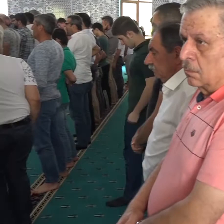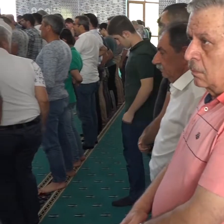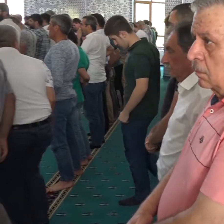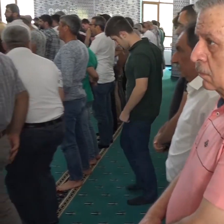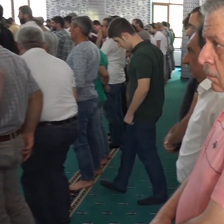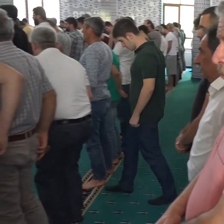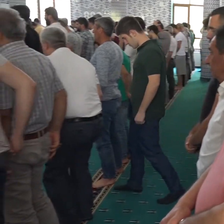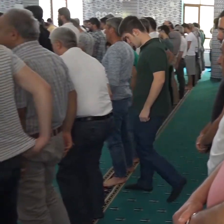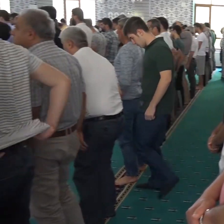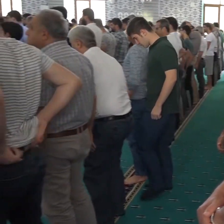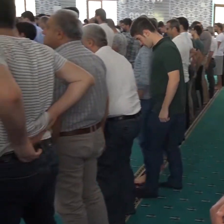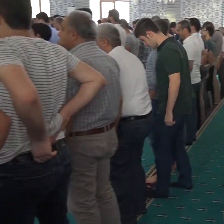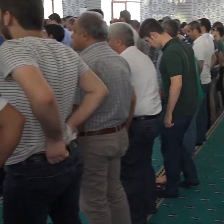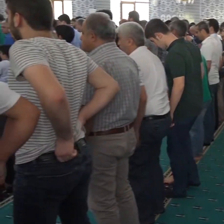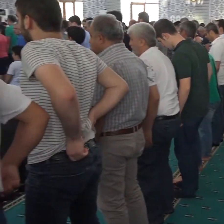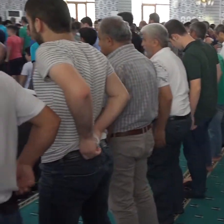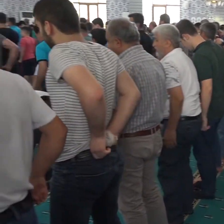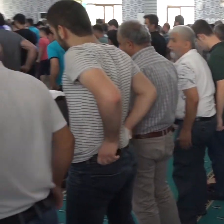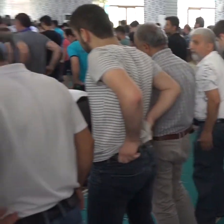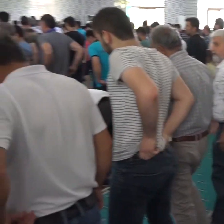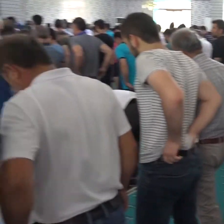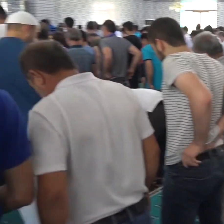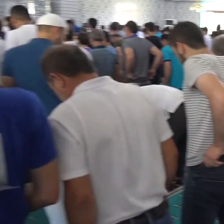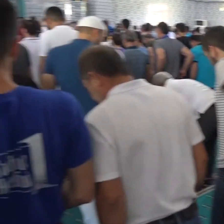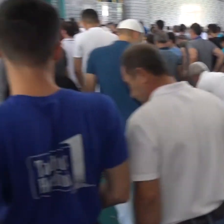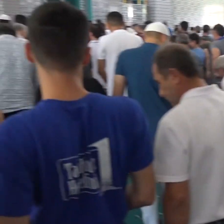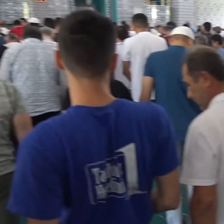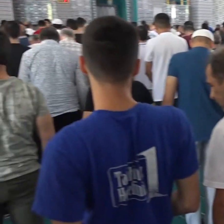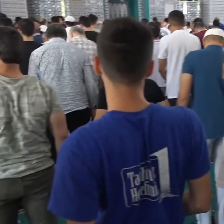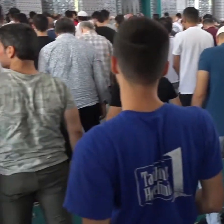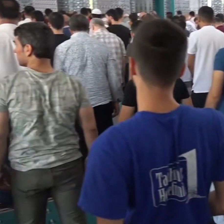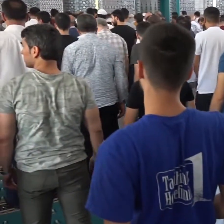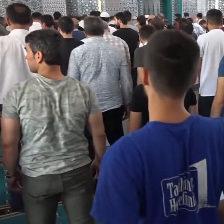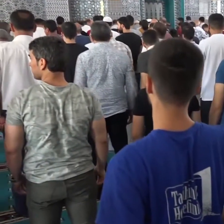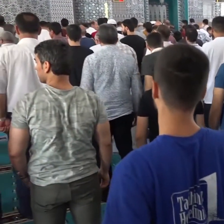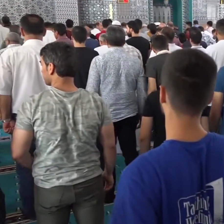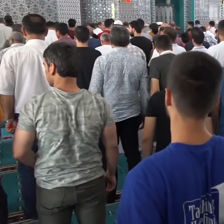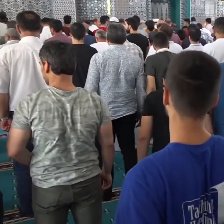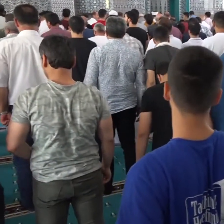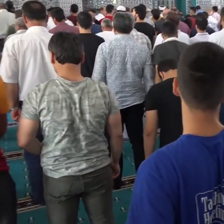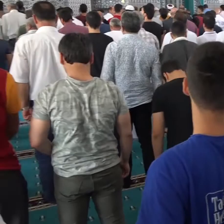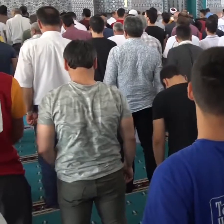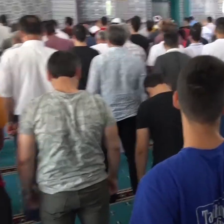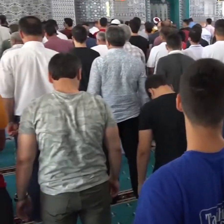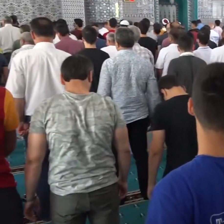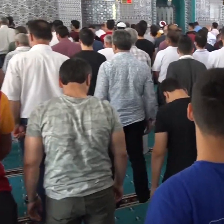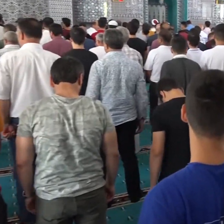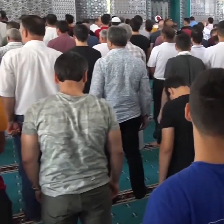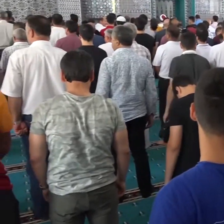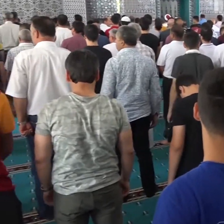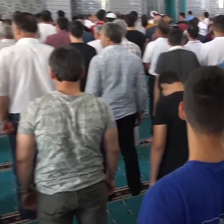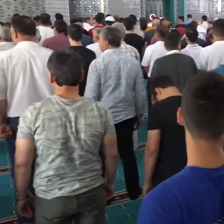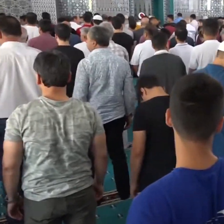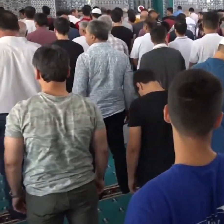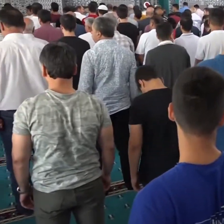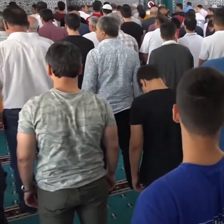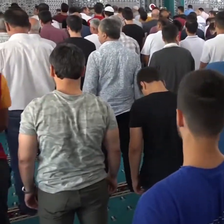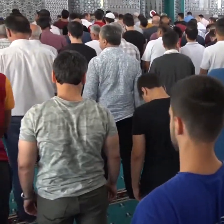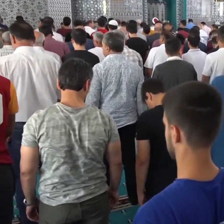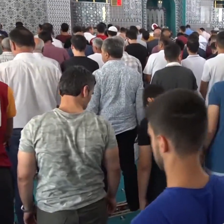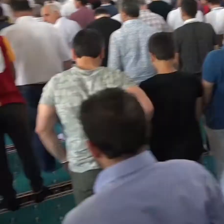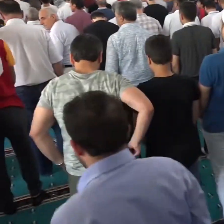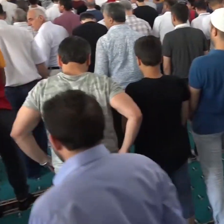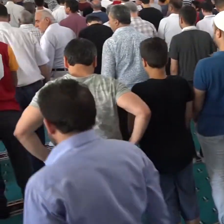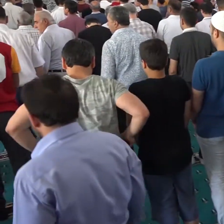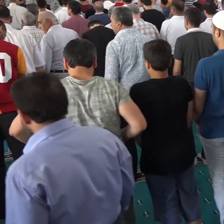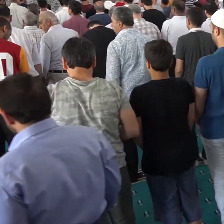kâmetis-salah. Allahu ekber, Allahu ekber. La ilahe illallah.